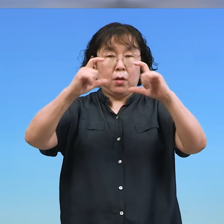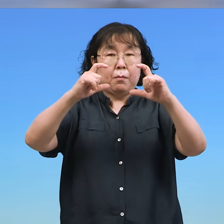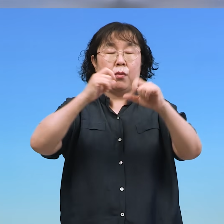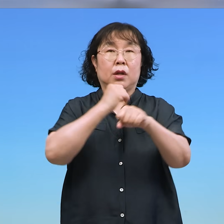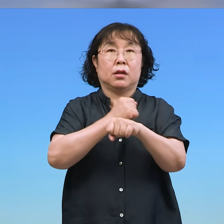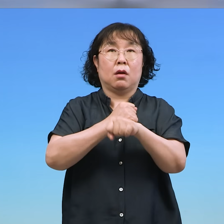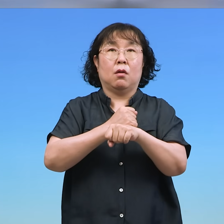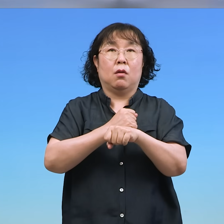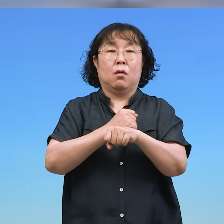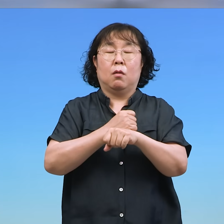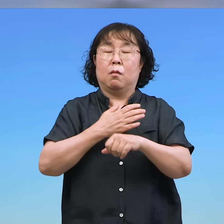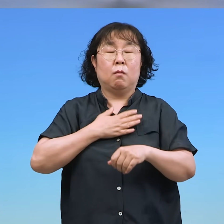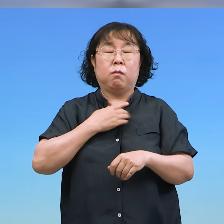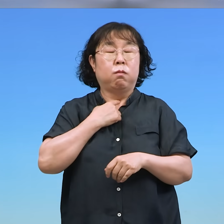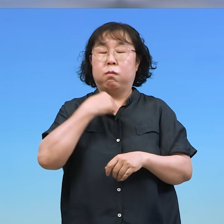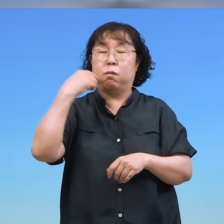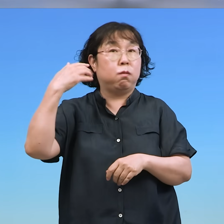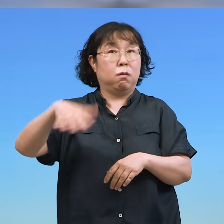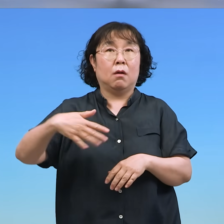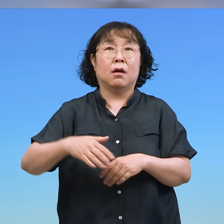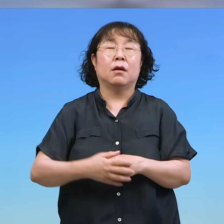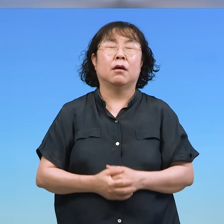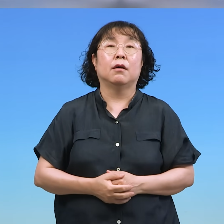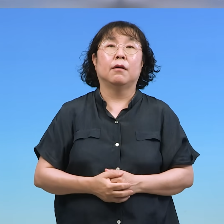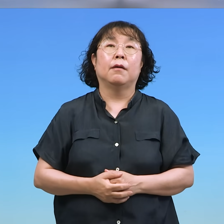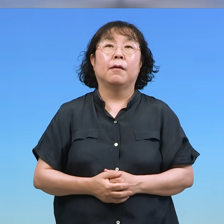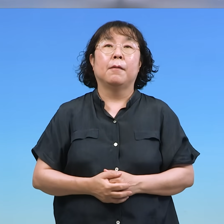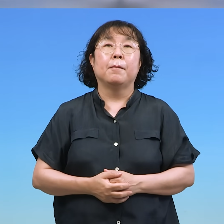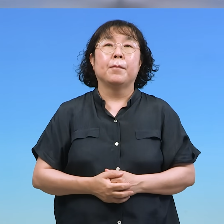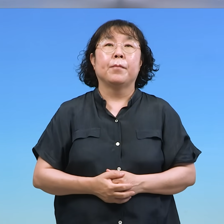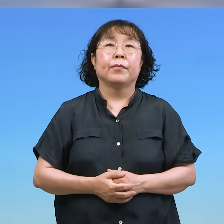했대요. 그렇게 선포한 적 없거든요.